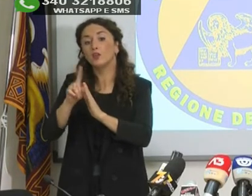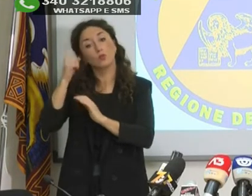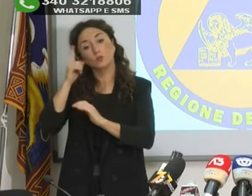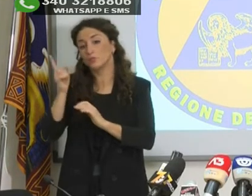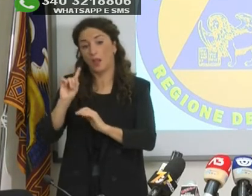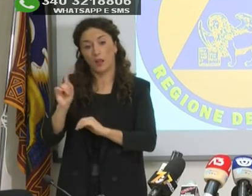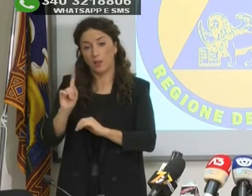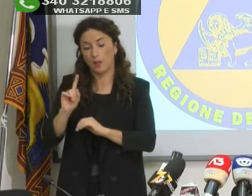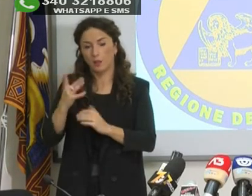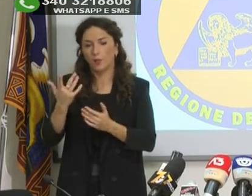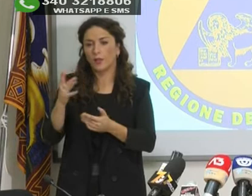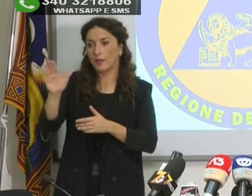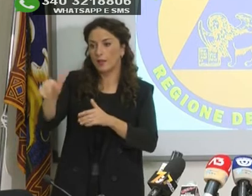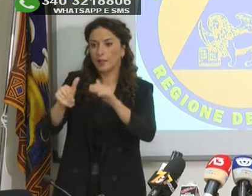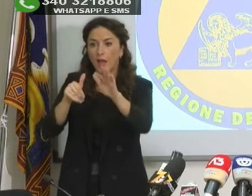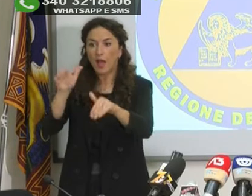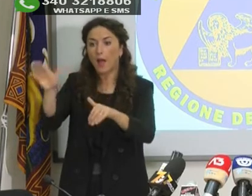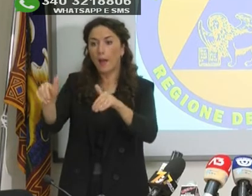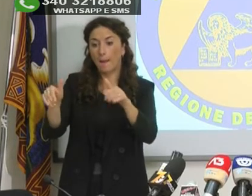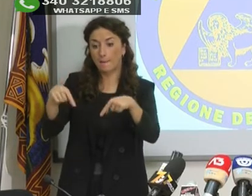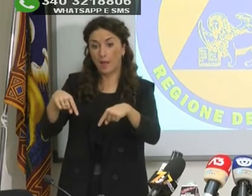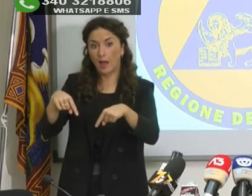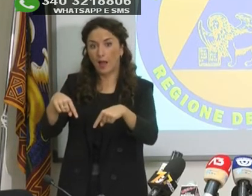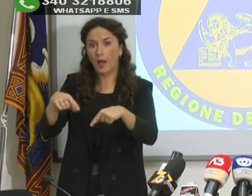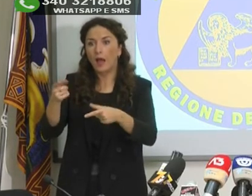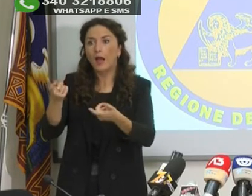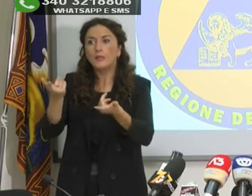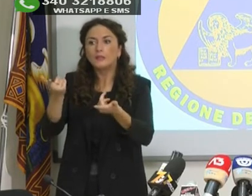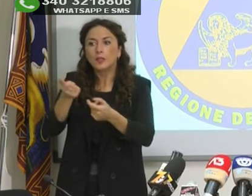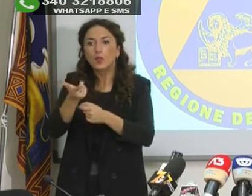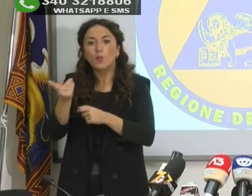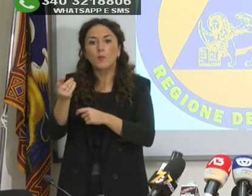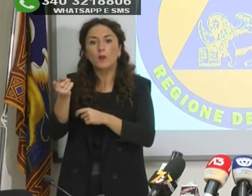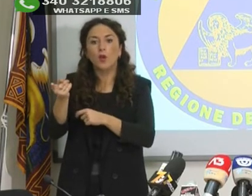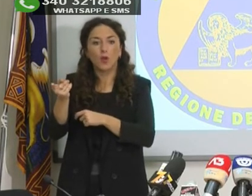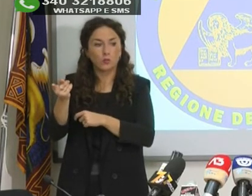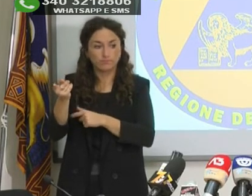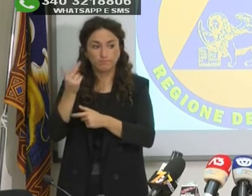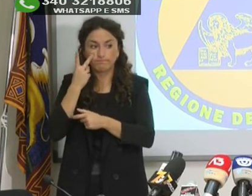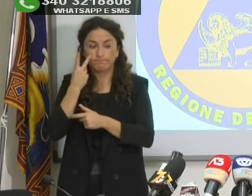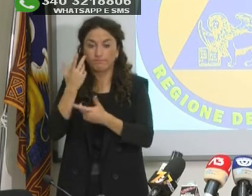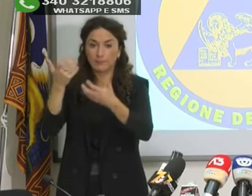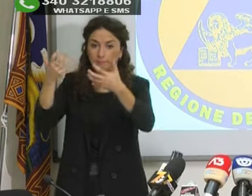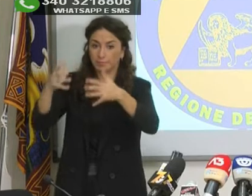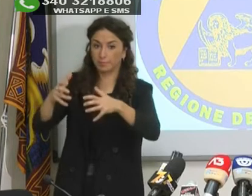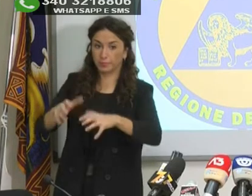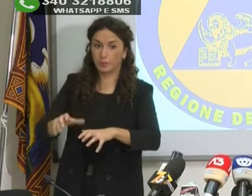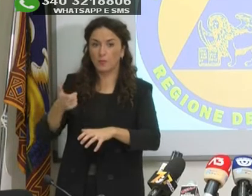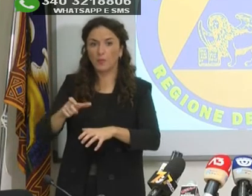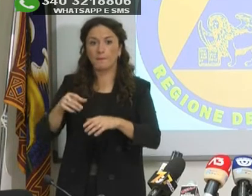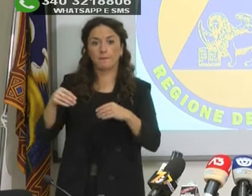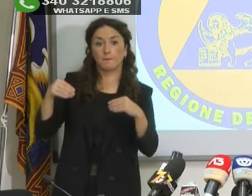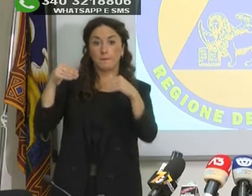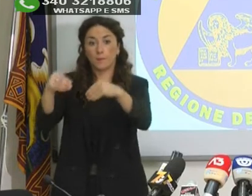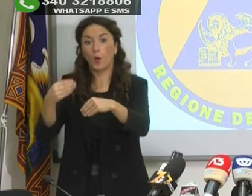questi, se in questi giorni vengono chiamati, chiaramente questo è un numero che si ridurrà molto, perché hanno partecipato